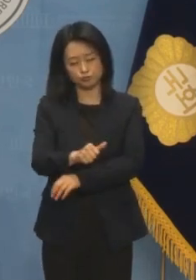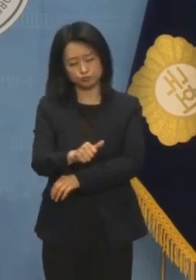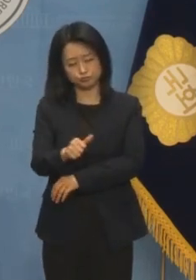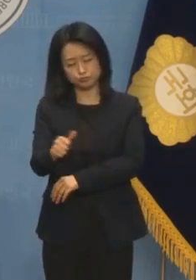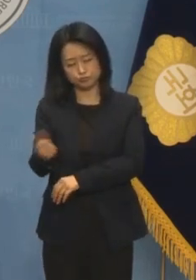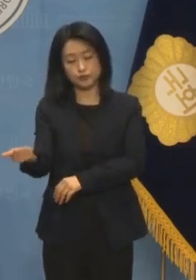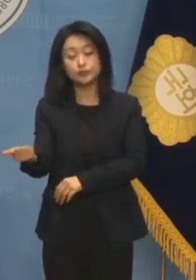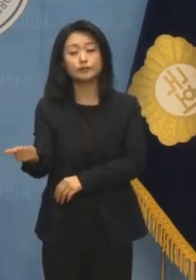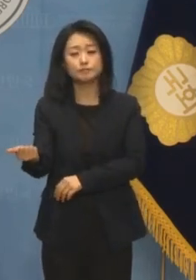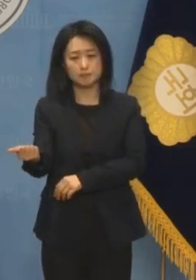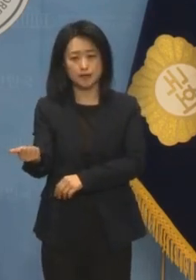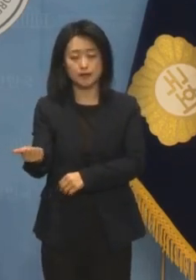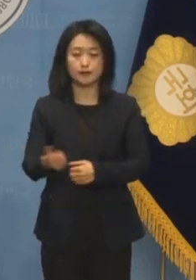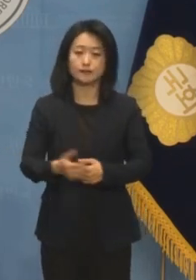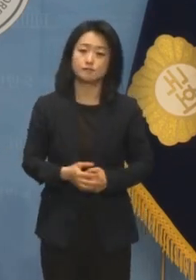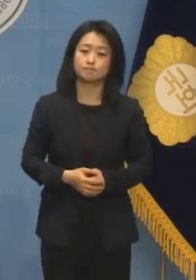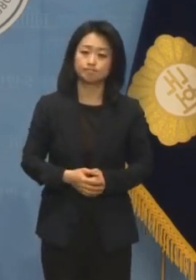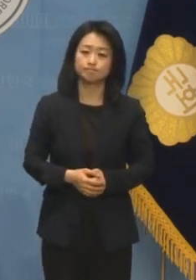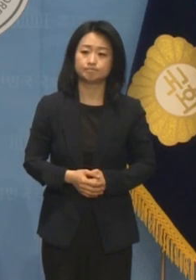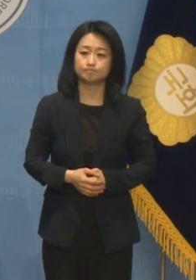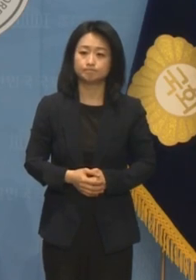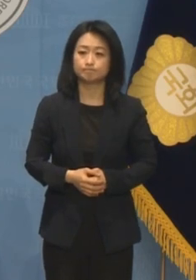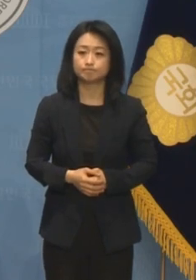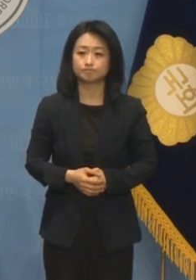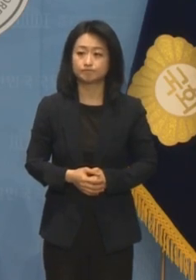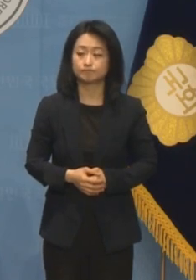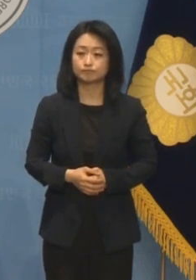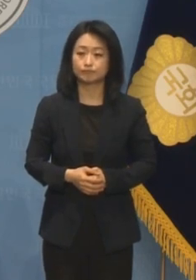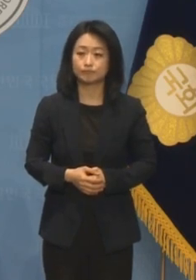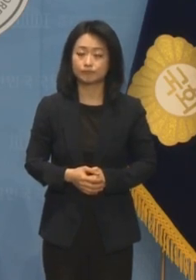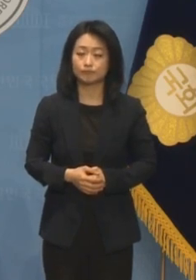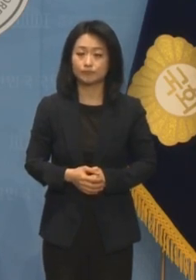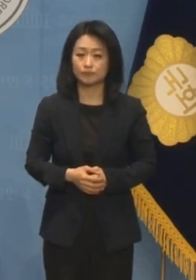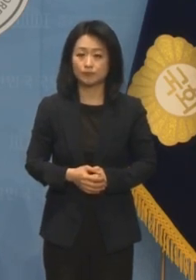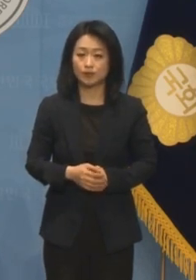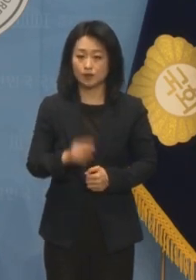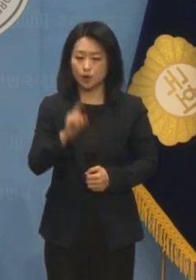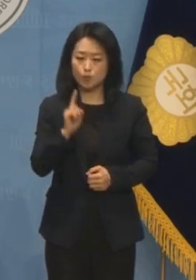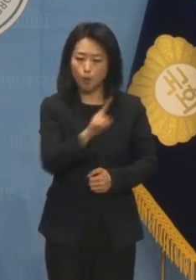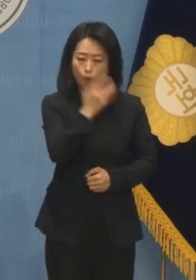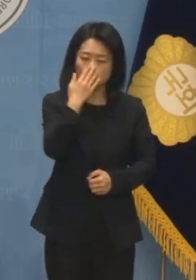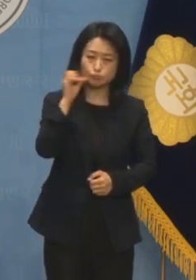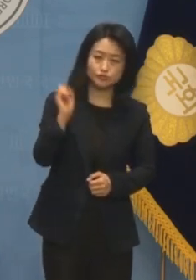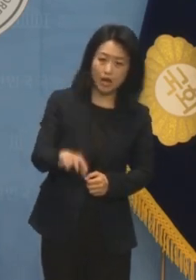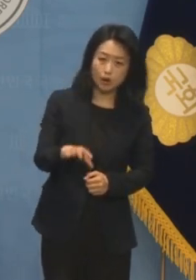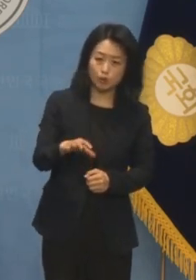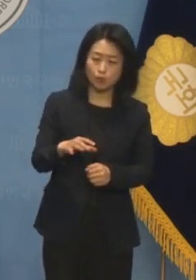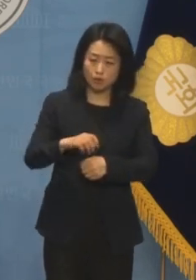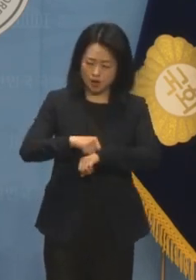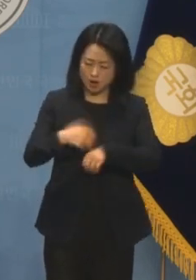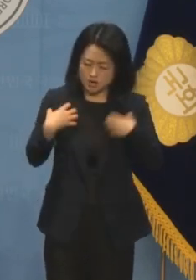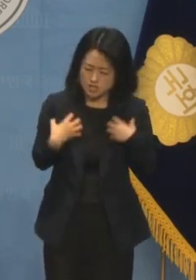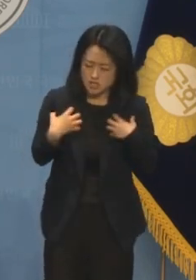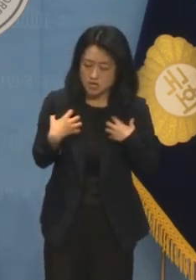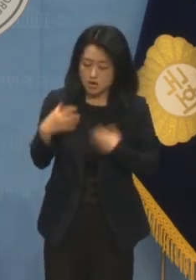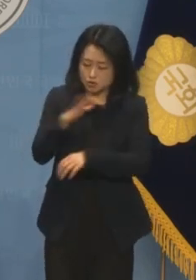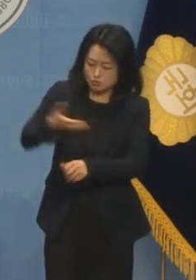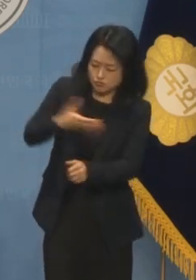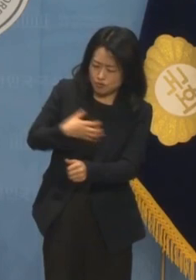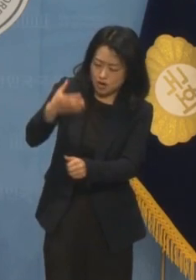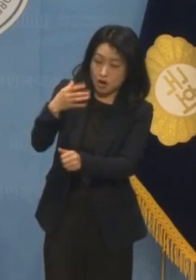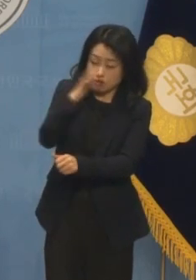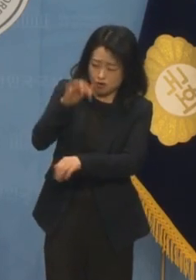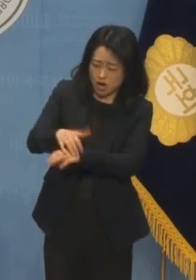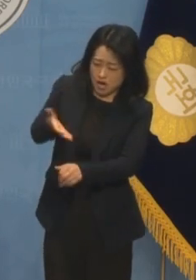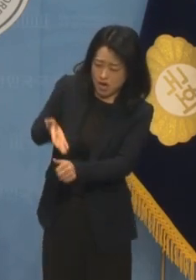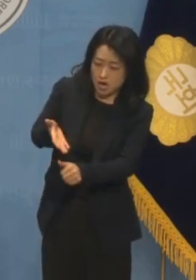훈련소로 돌아오지 못했습니다 왜 보고를 무시하고 무리한 얼차려를 고집해 훈련병을